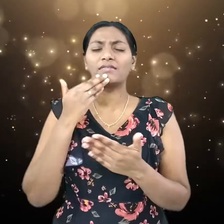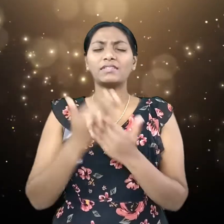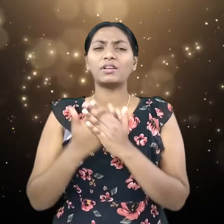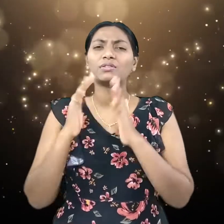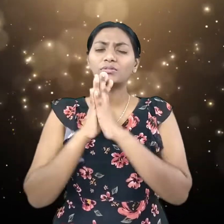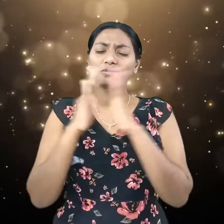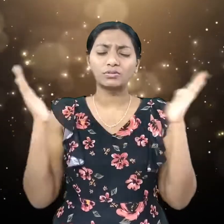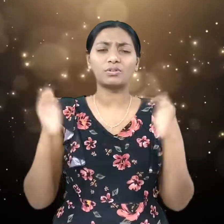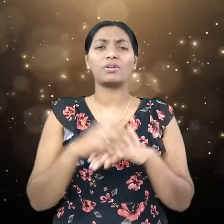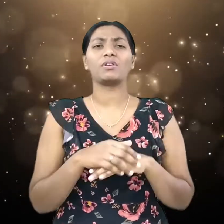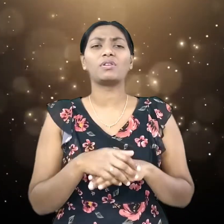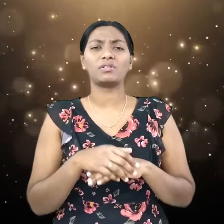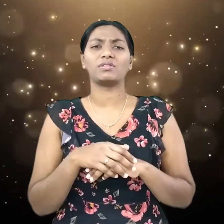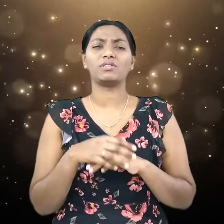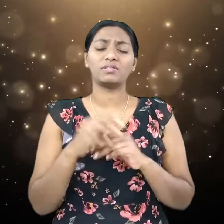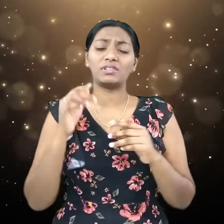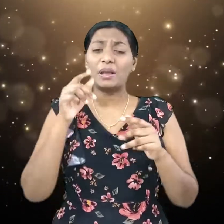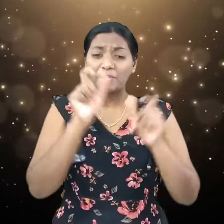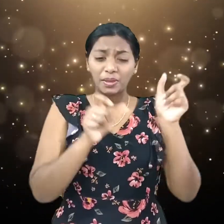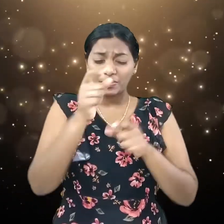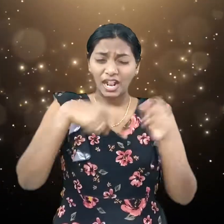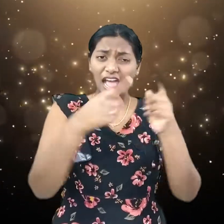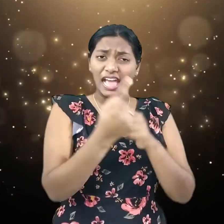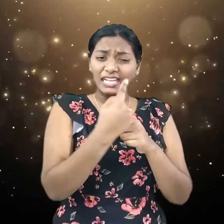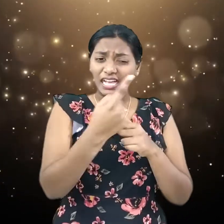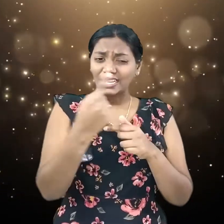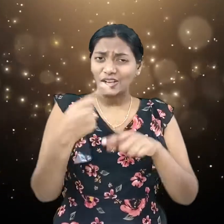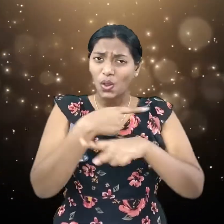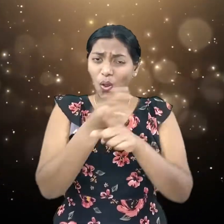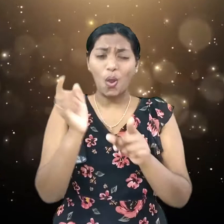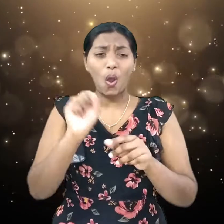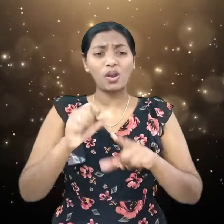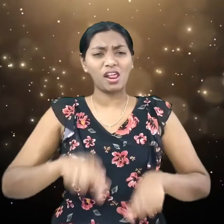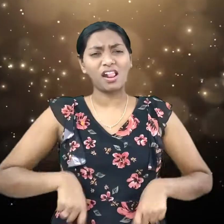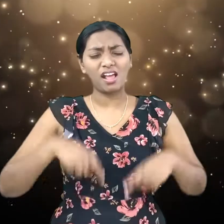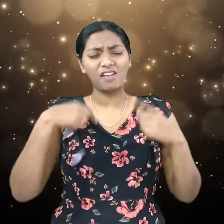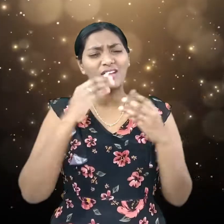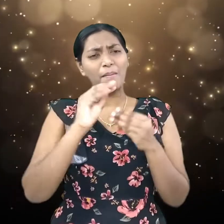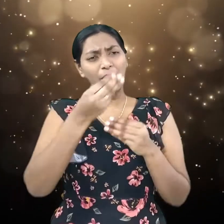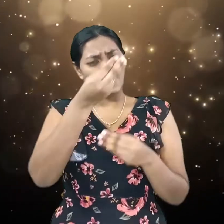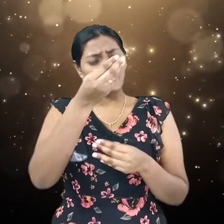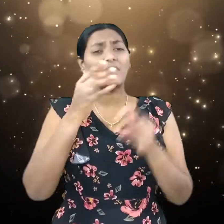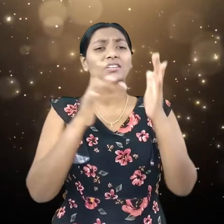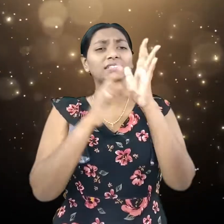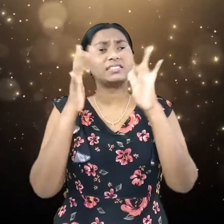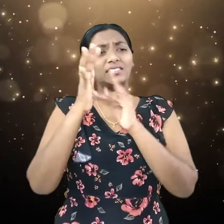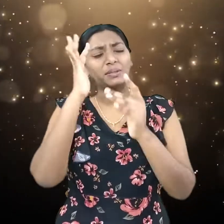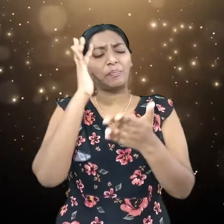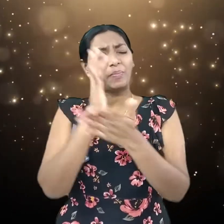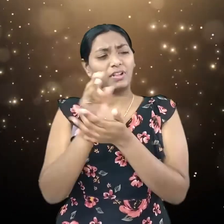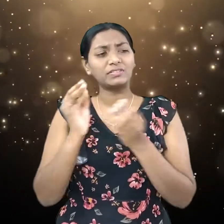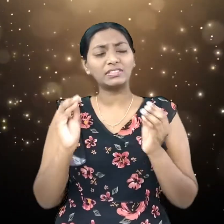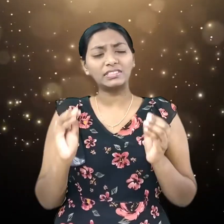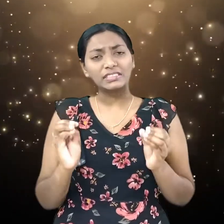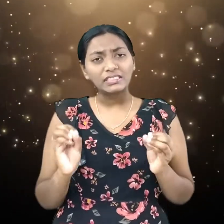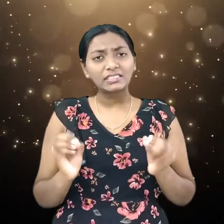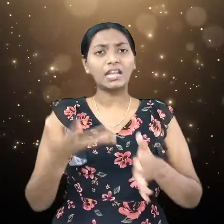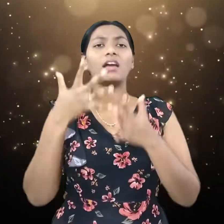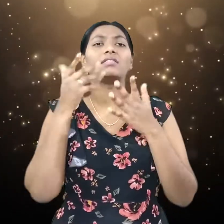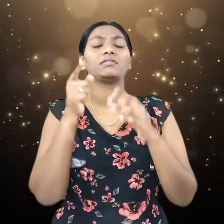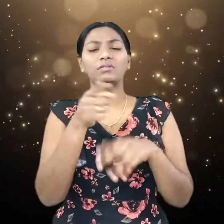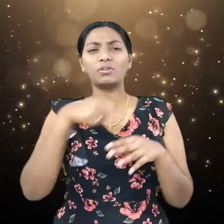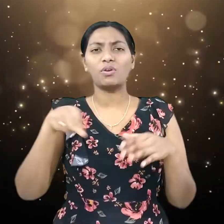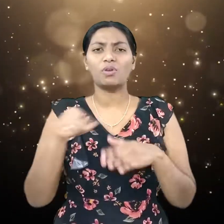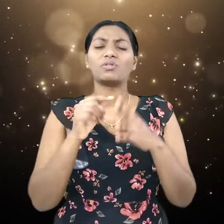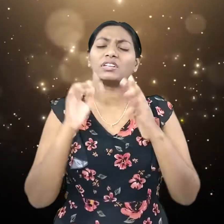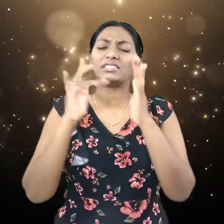जका जहे अल ई जका हर एक मनुष्य का उद्धार हो रहा है यीशु मसीह के नाम में। अल ई जका बा दे